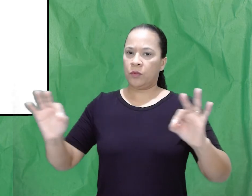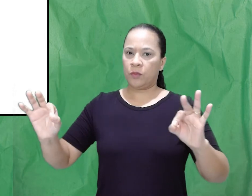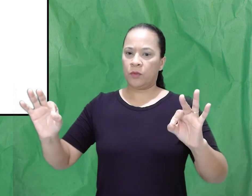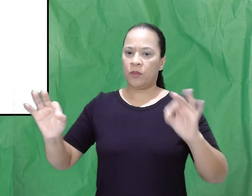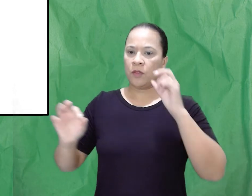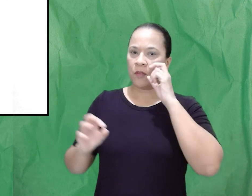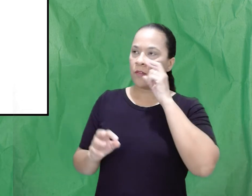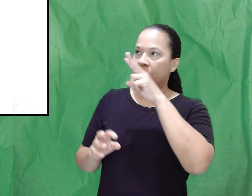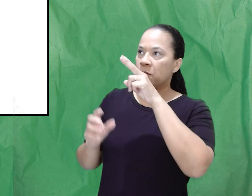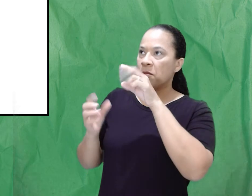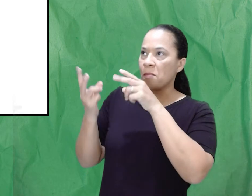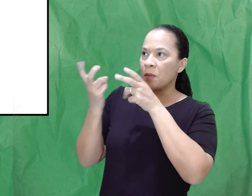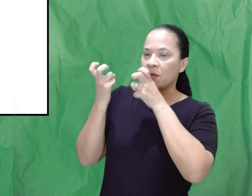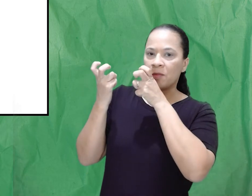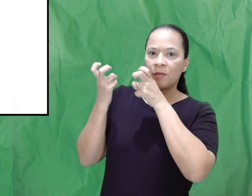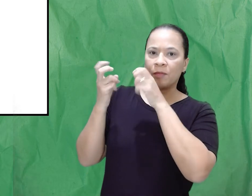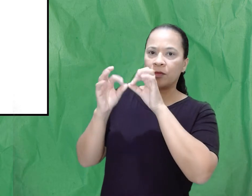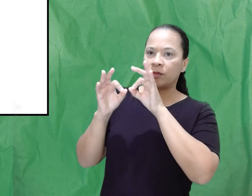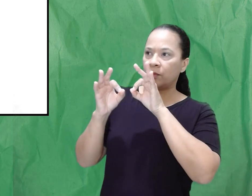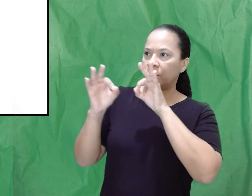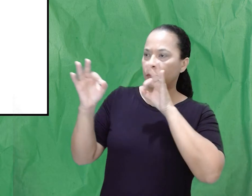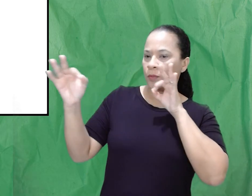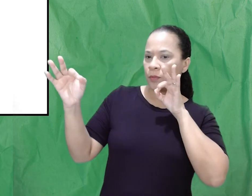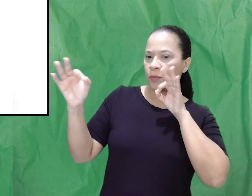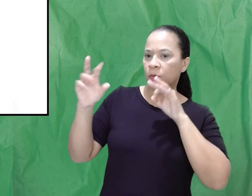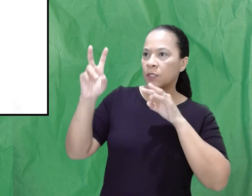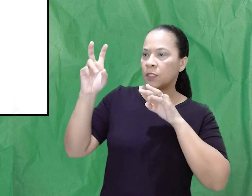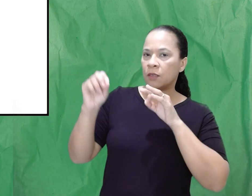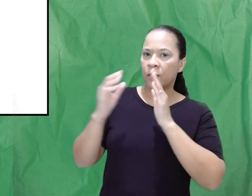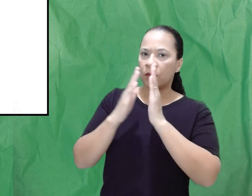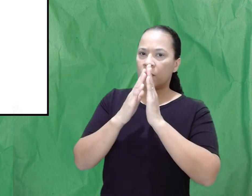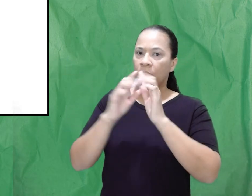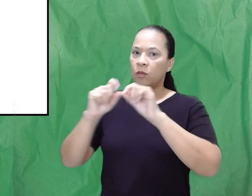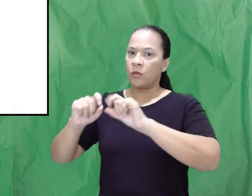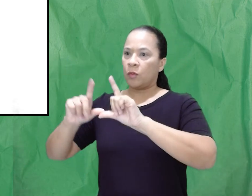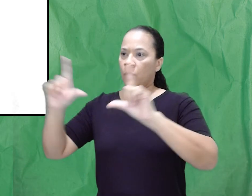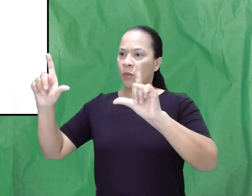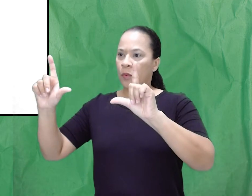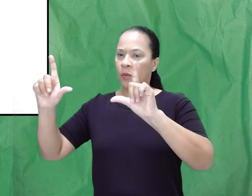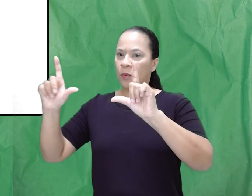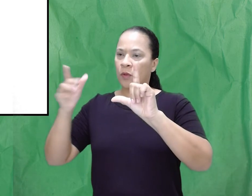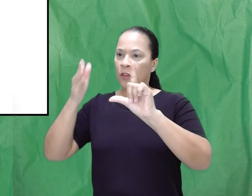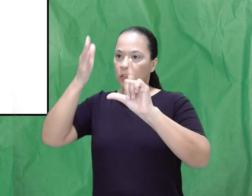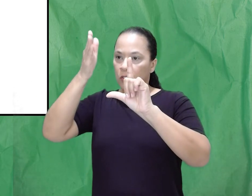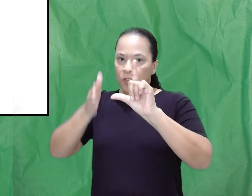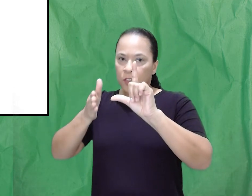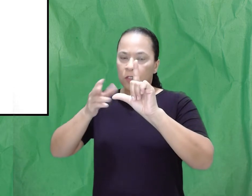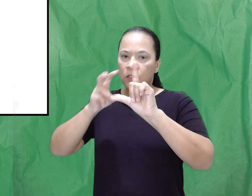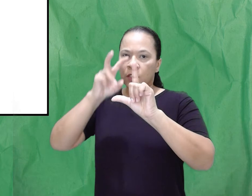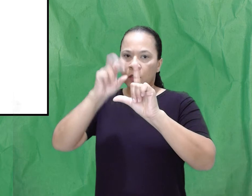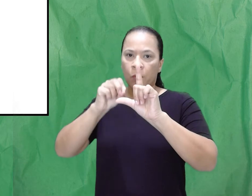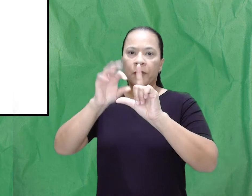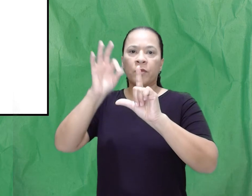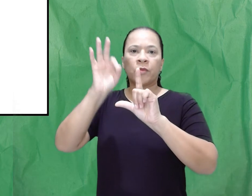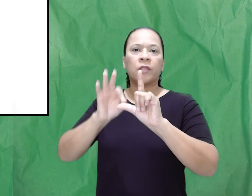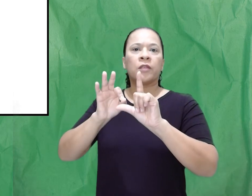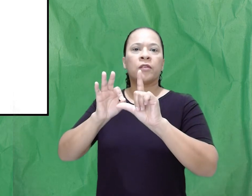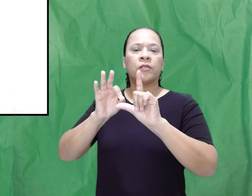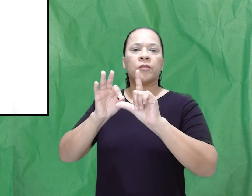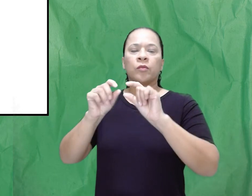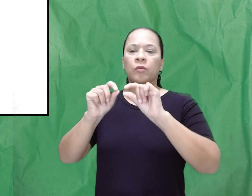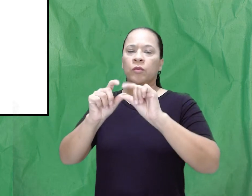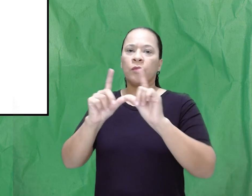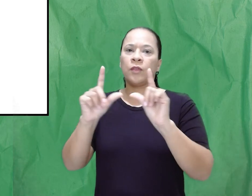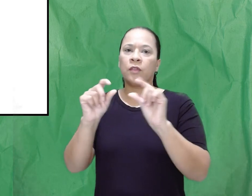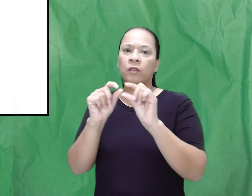tem 50% da minha página, da largura da página, foi para essa div. Então são dois